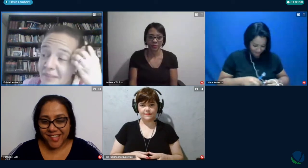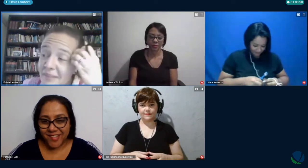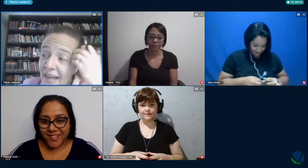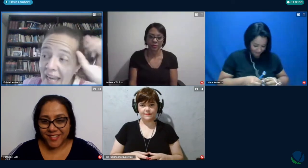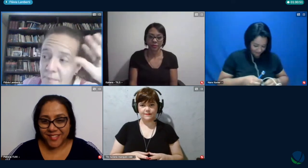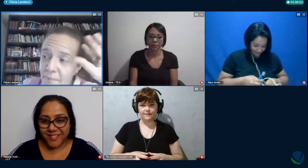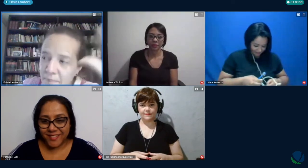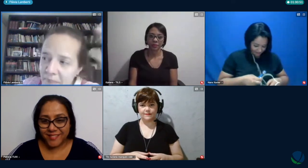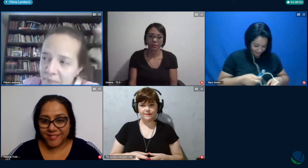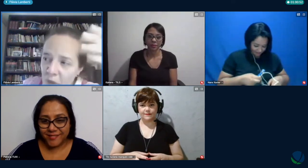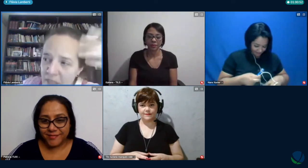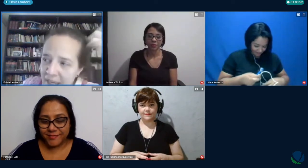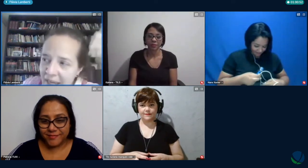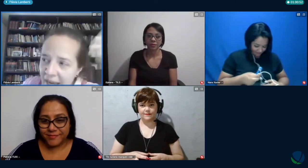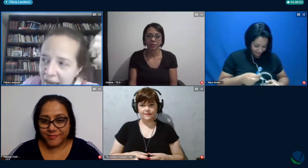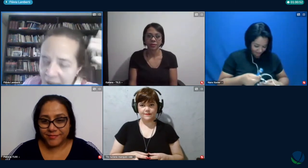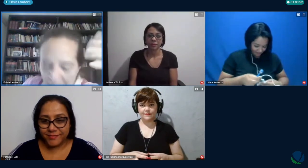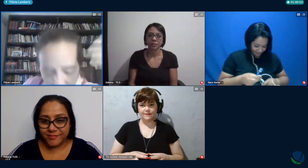Né, aquela...